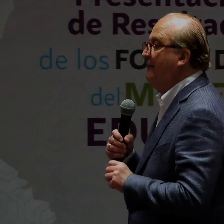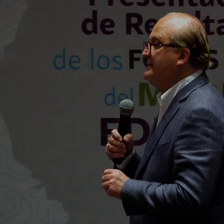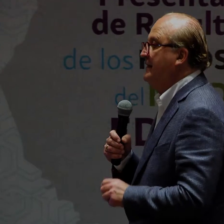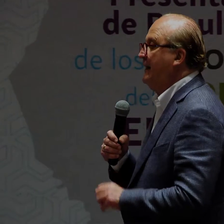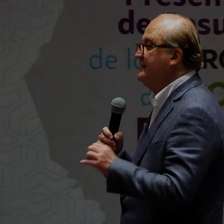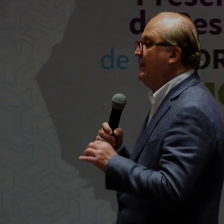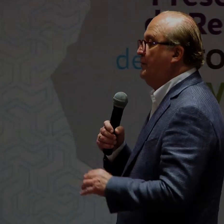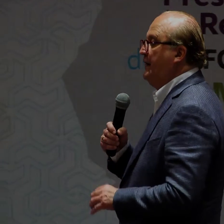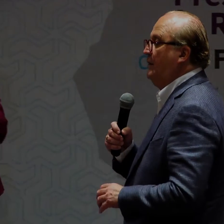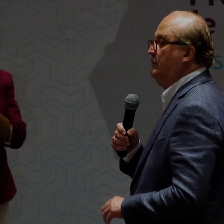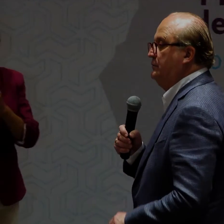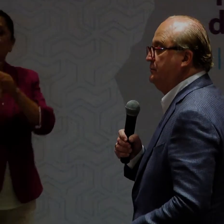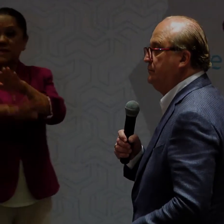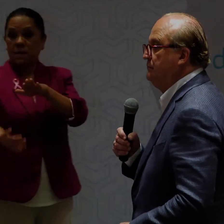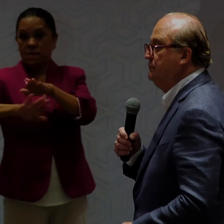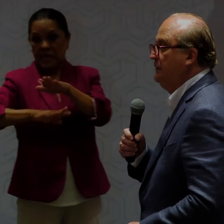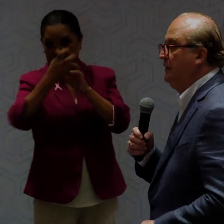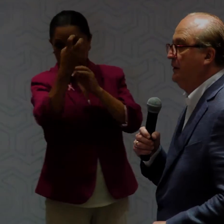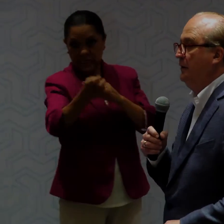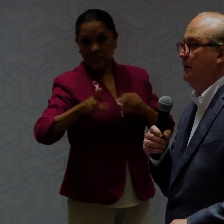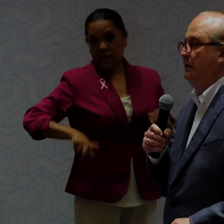partan de la base de que este gobierno